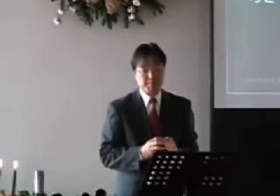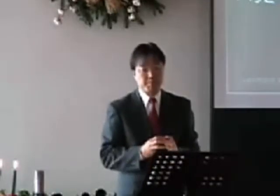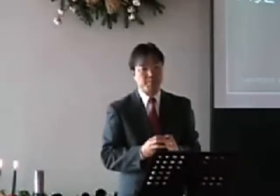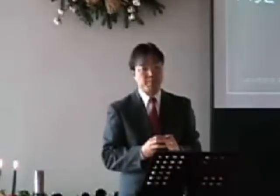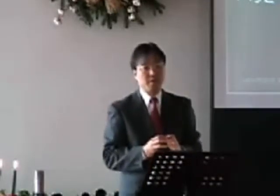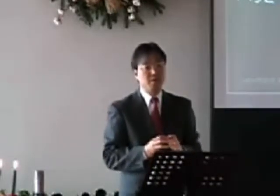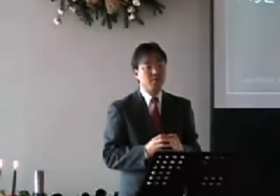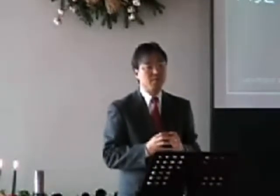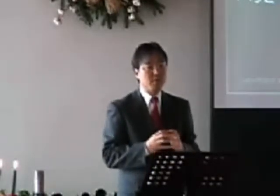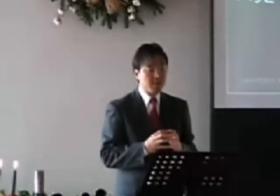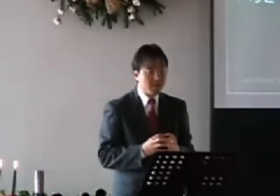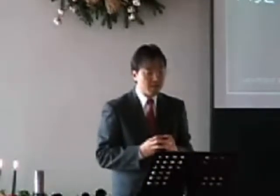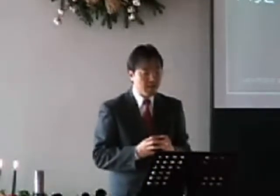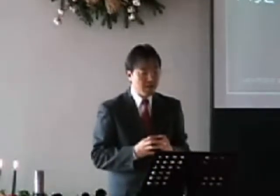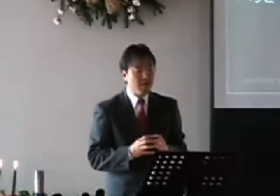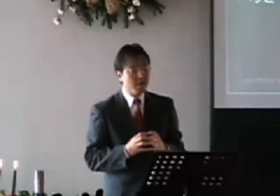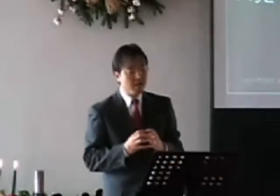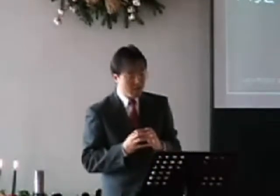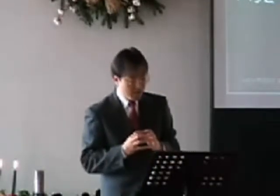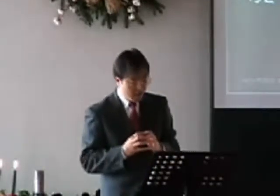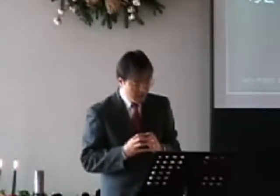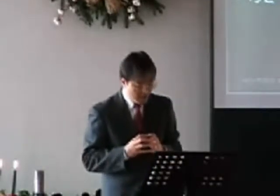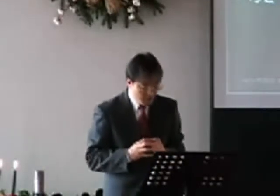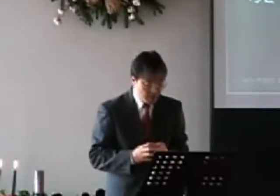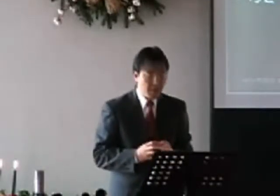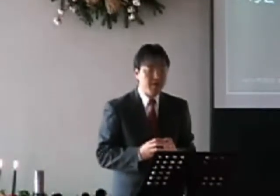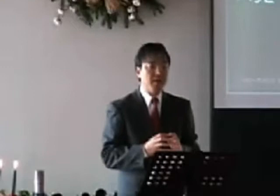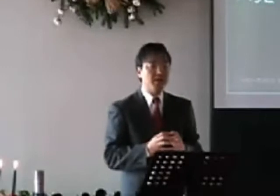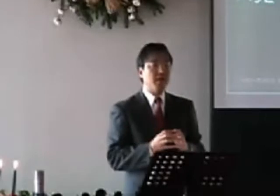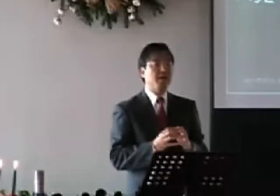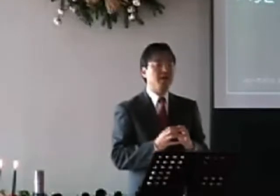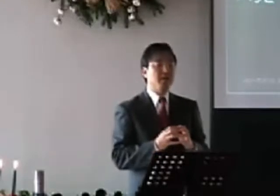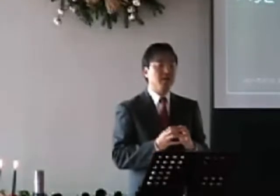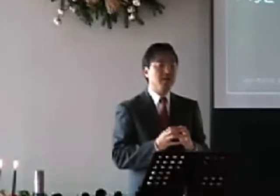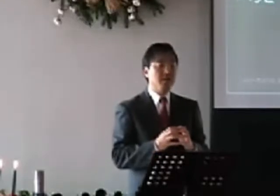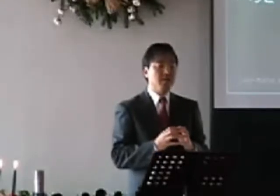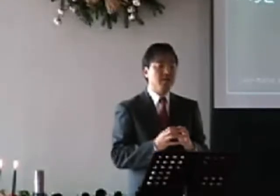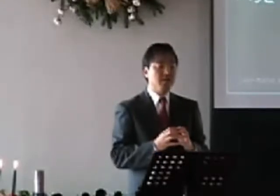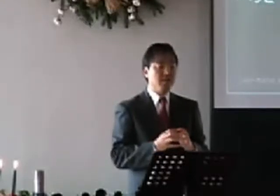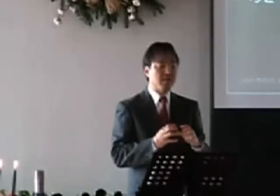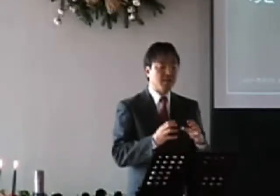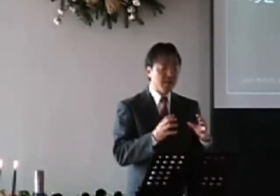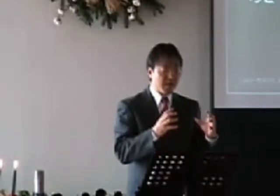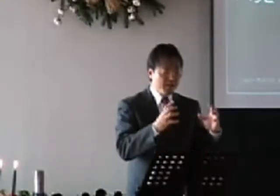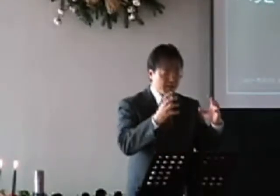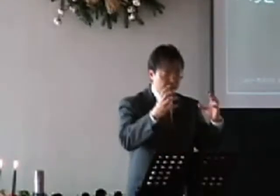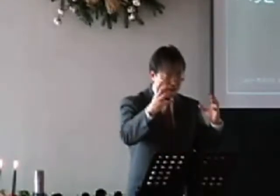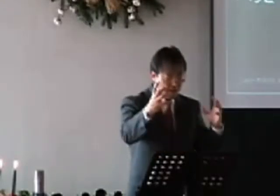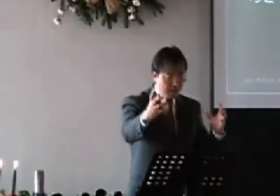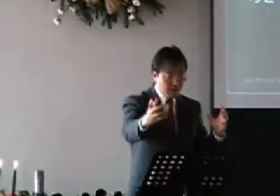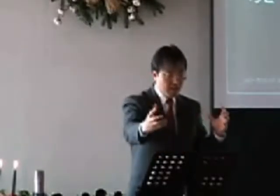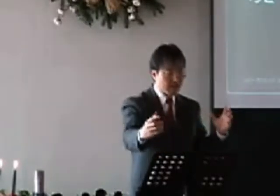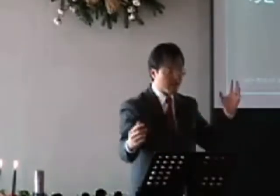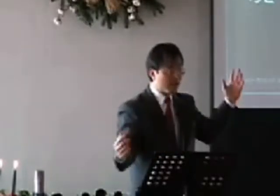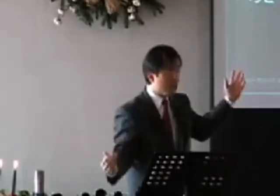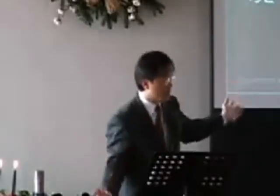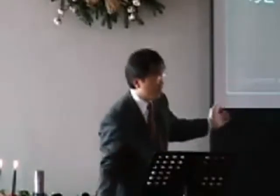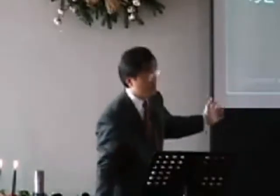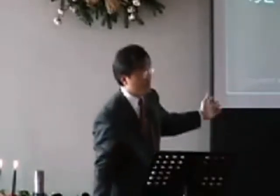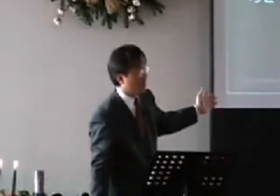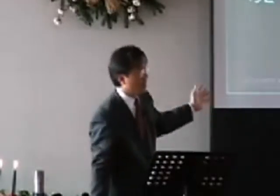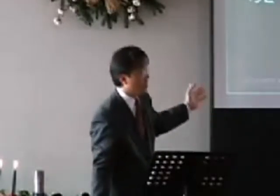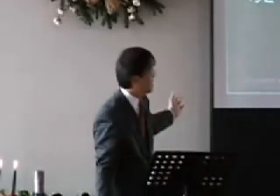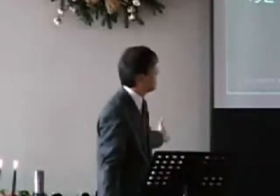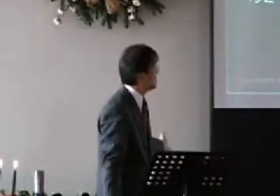命だったんです。イエス様は私たちを救うために、それ私たち